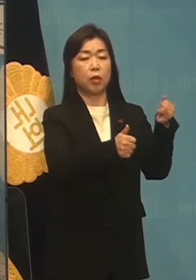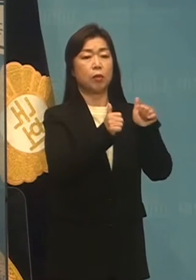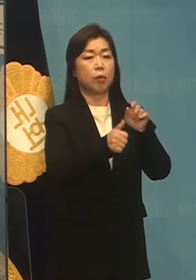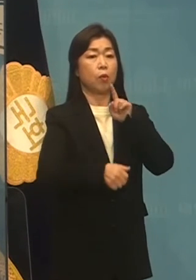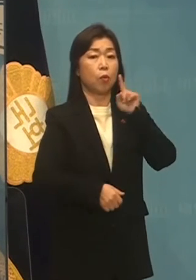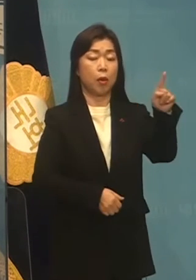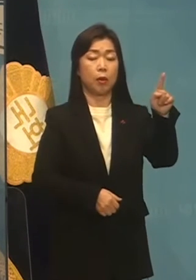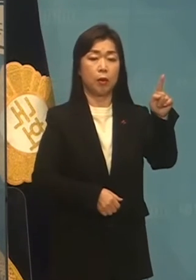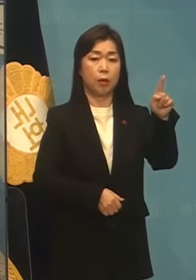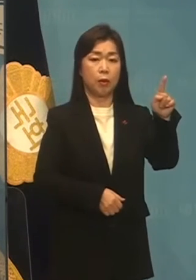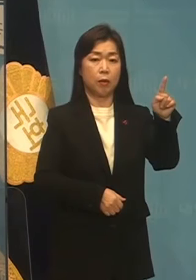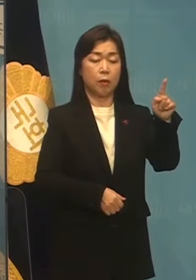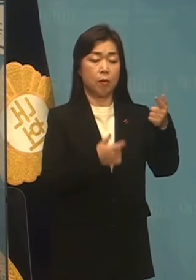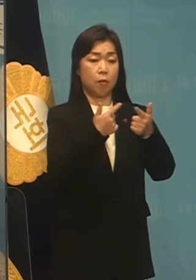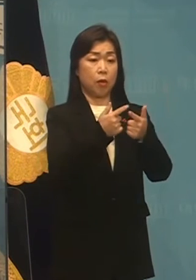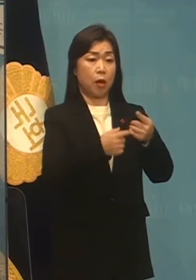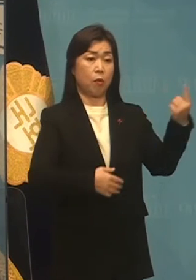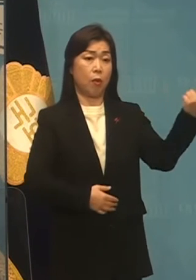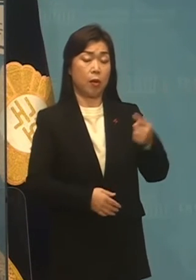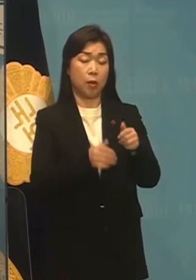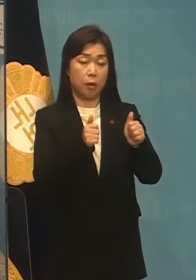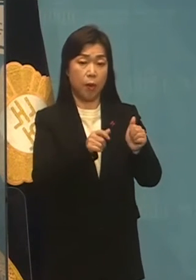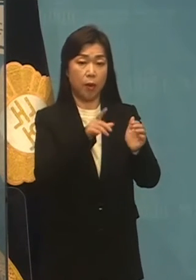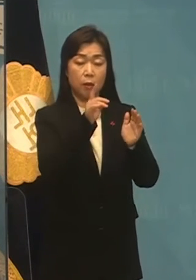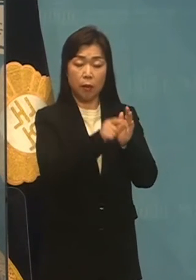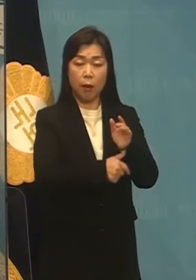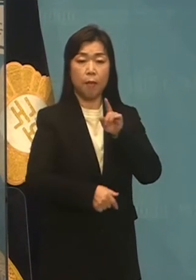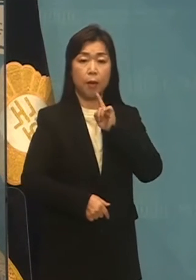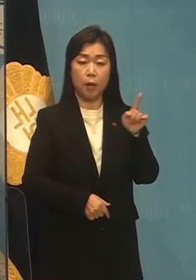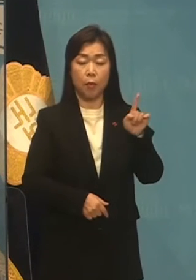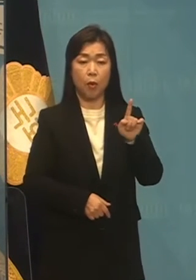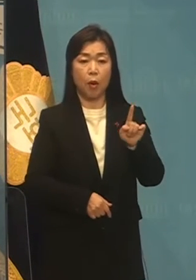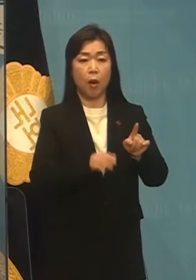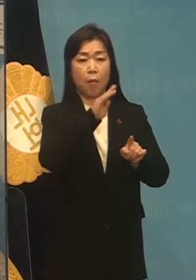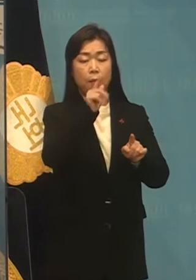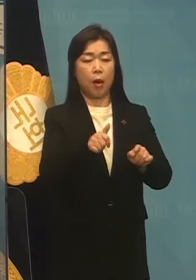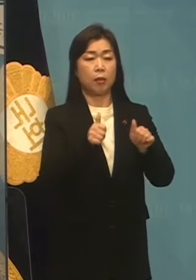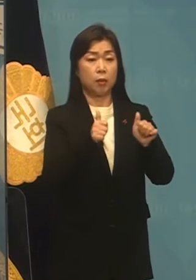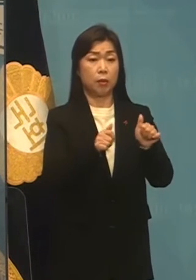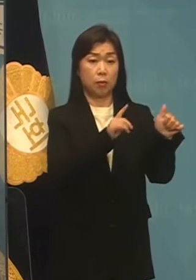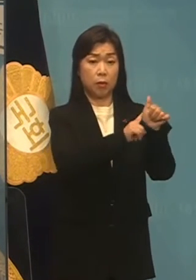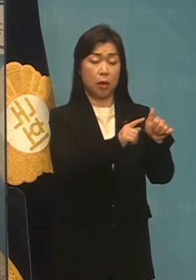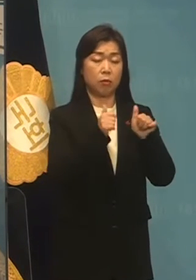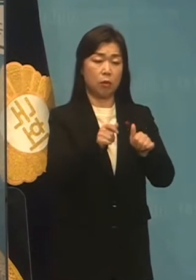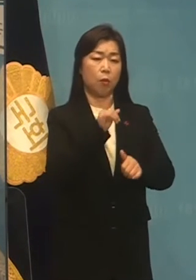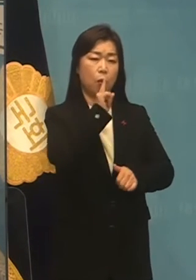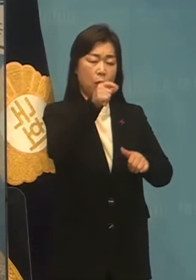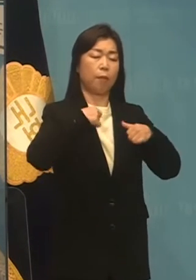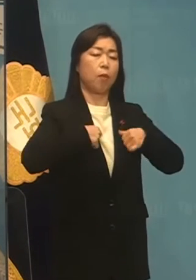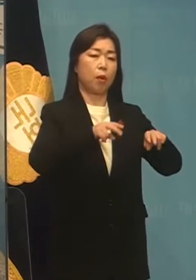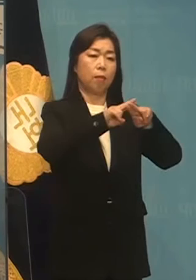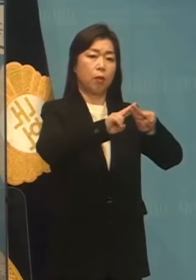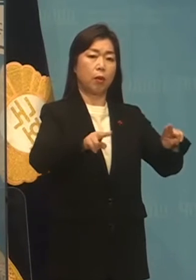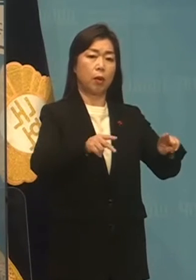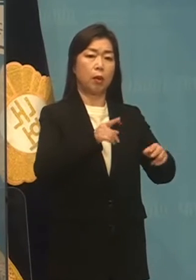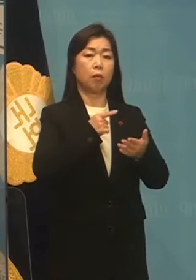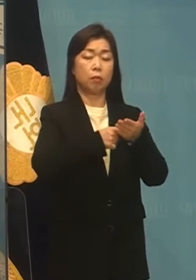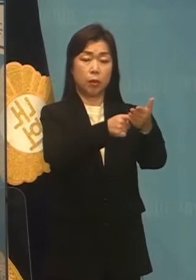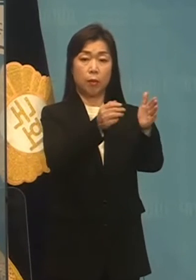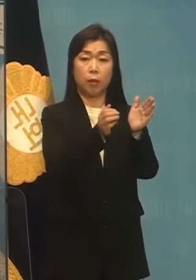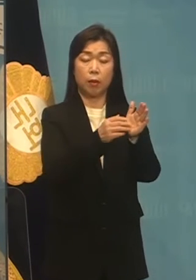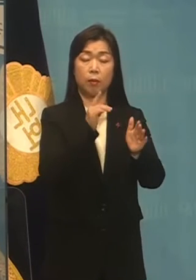첫 재판에 출석하던 했더니 박 시장이 소송을 포기하는 청구 포기서를 제출했다고